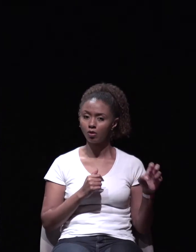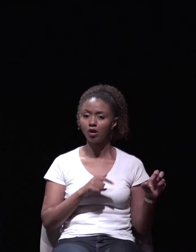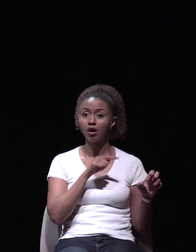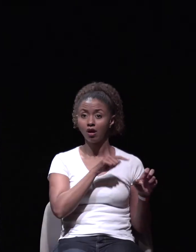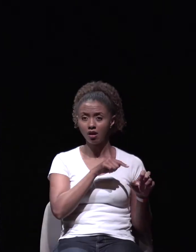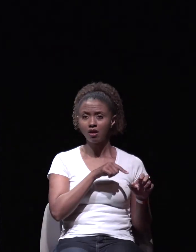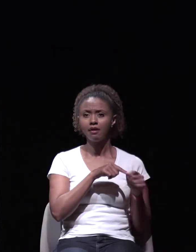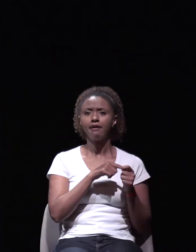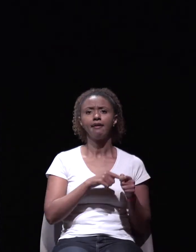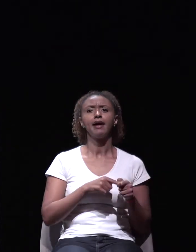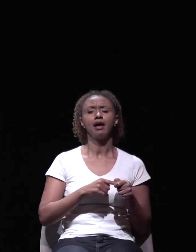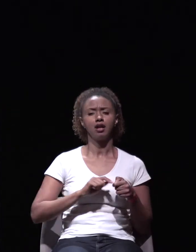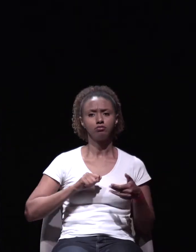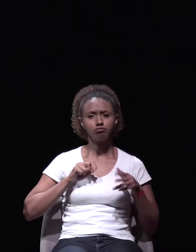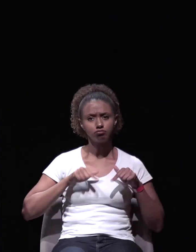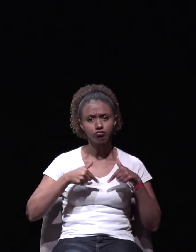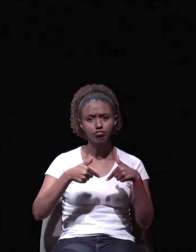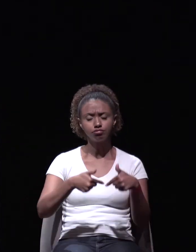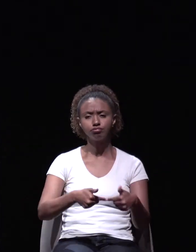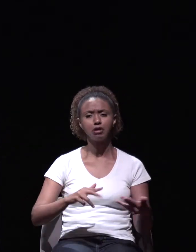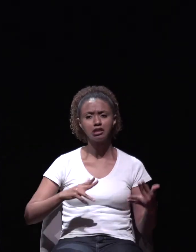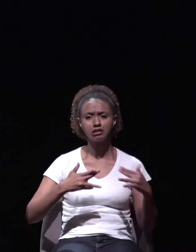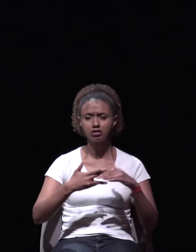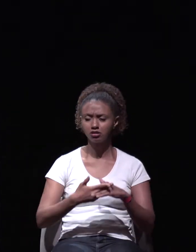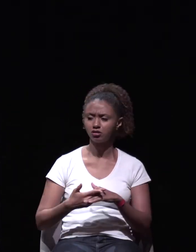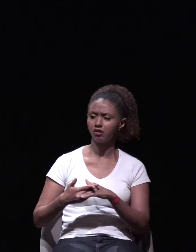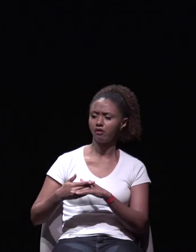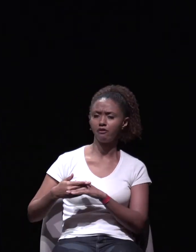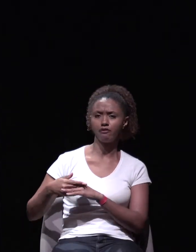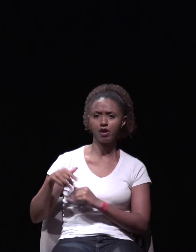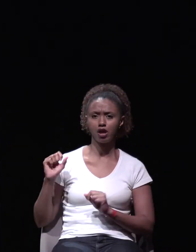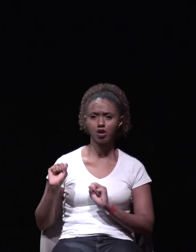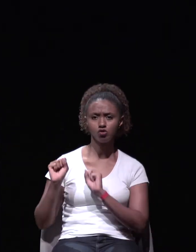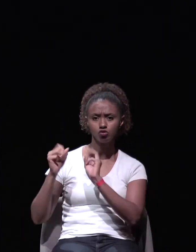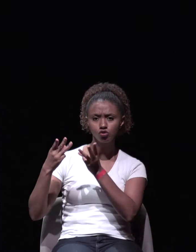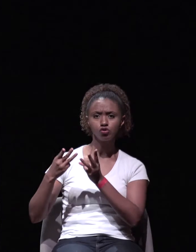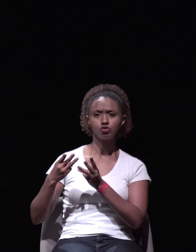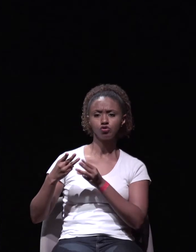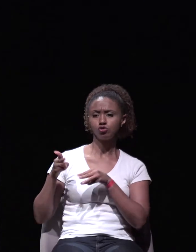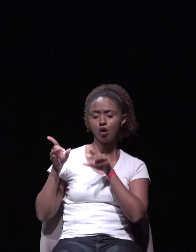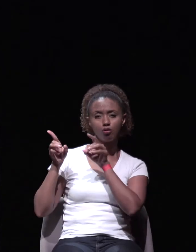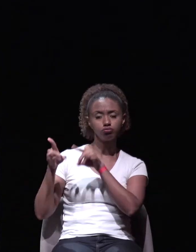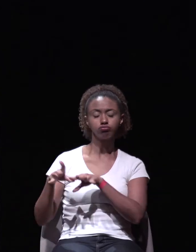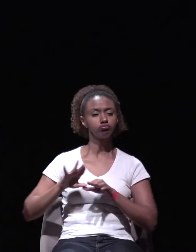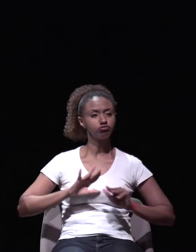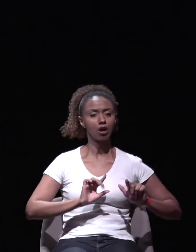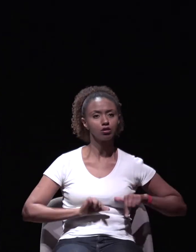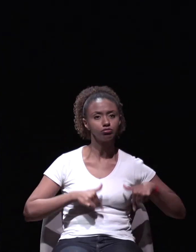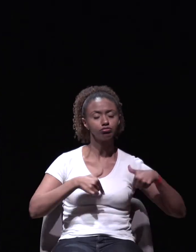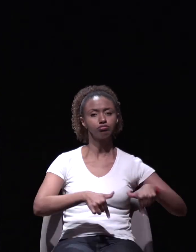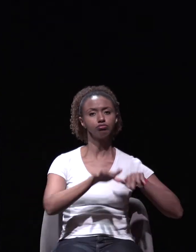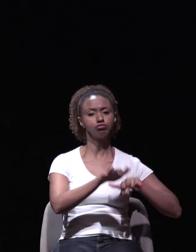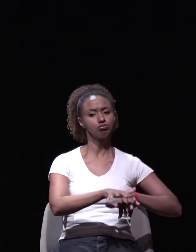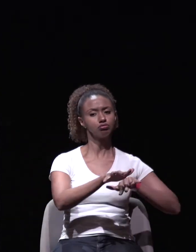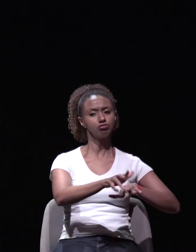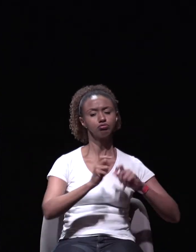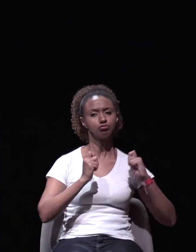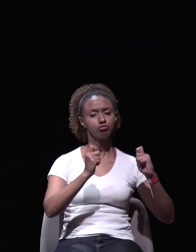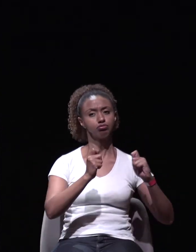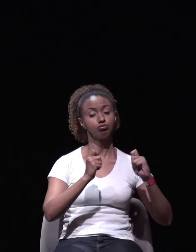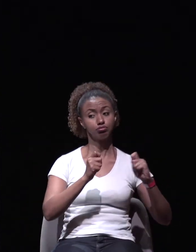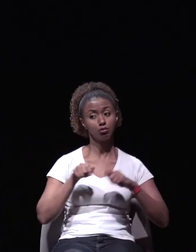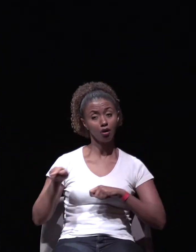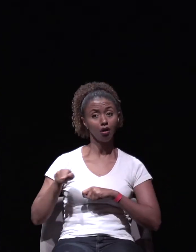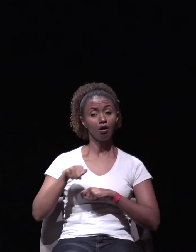fazer apresentações, turnês, para se apresentar em manifestações, né? Compõe músicas